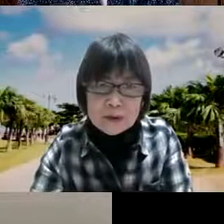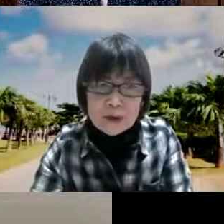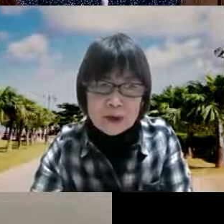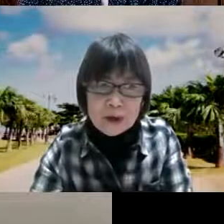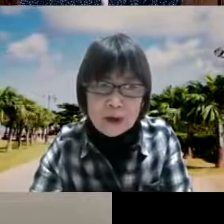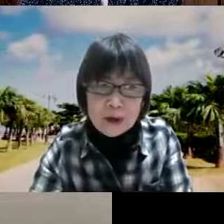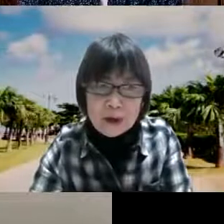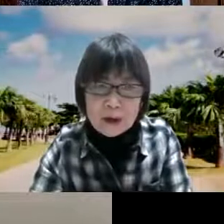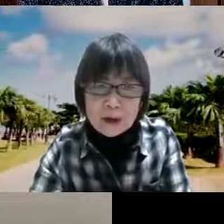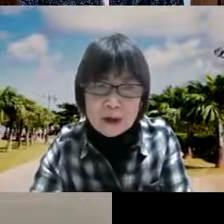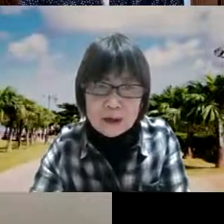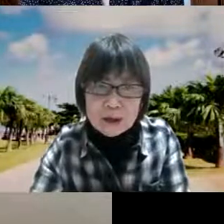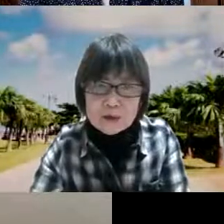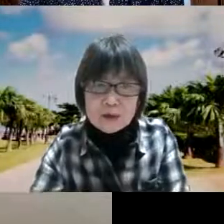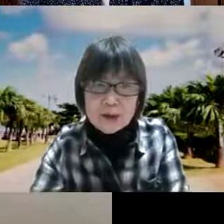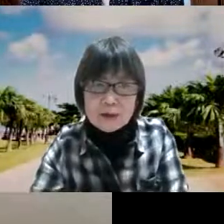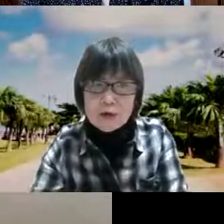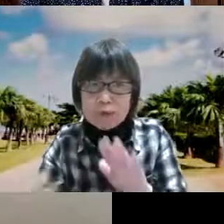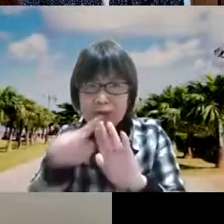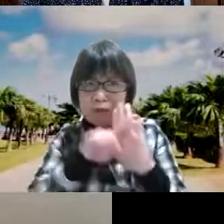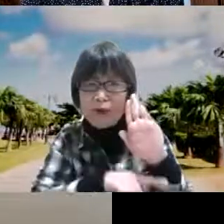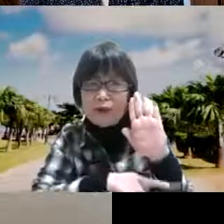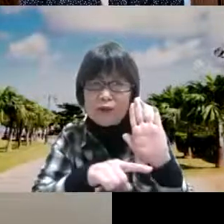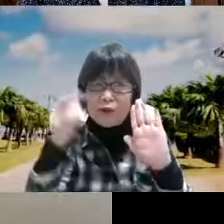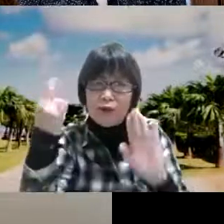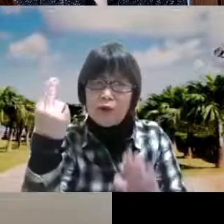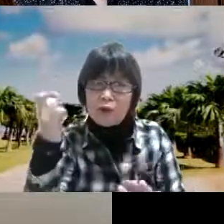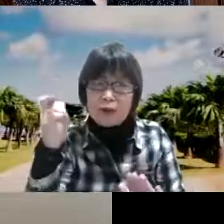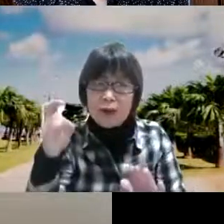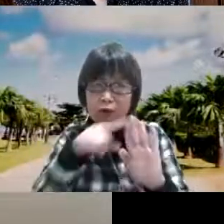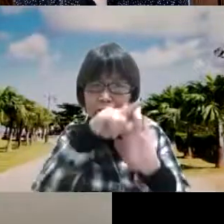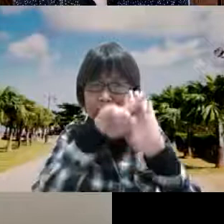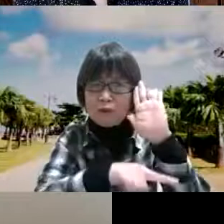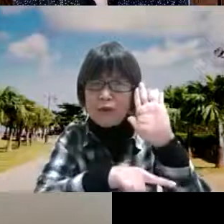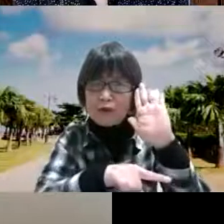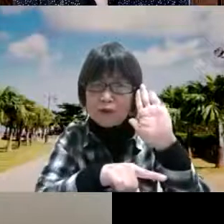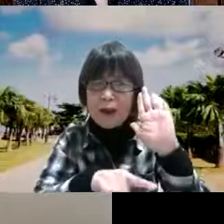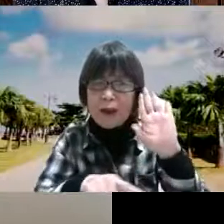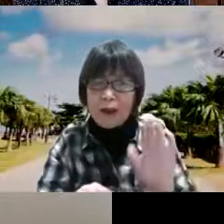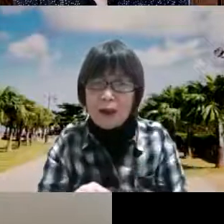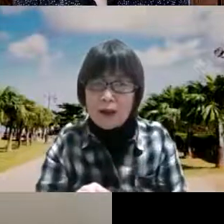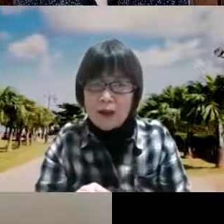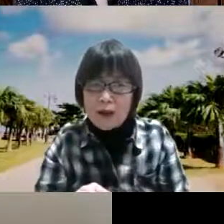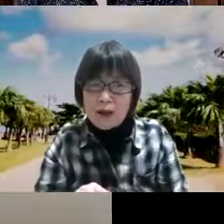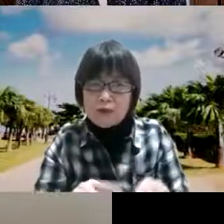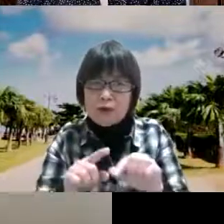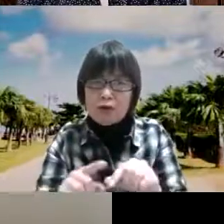それからトロさんのプロフィール、トロロさんのプロフィールはあの